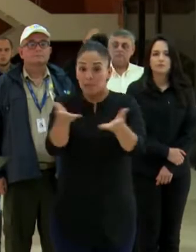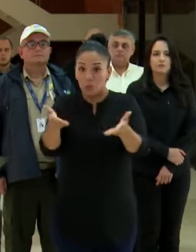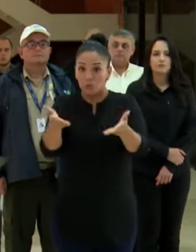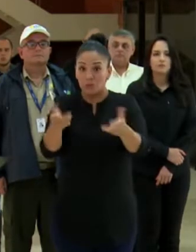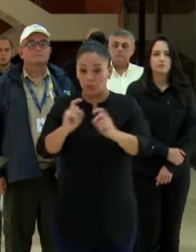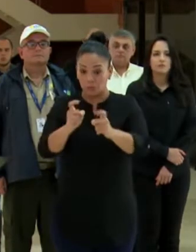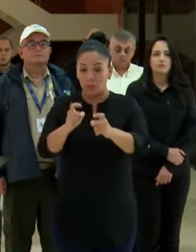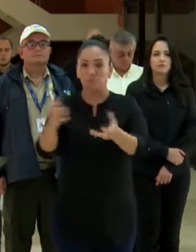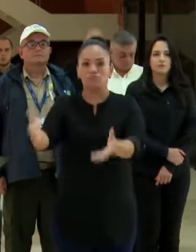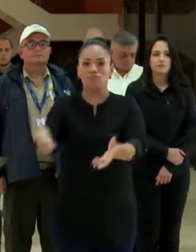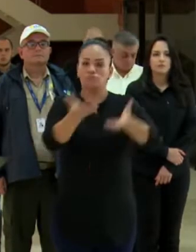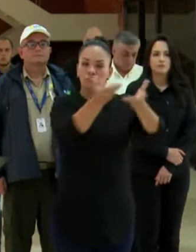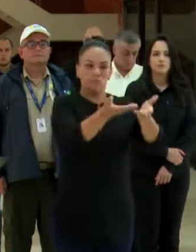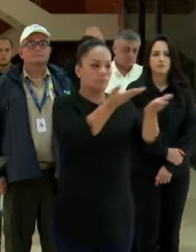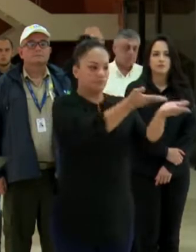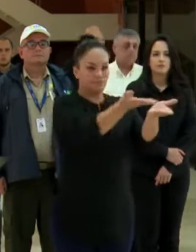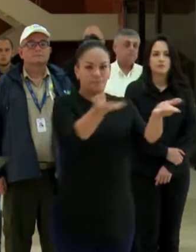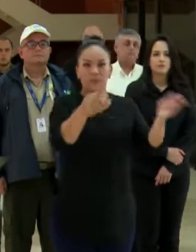damnificadas.